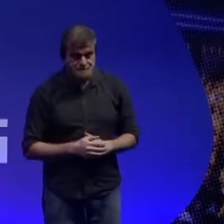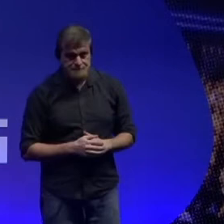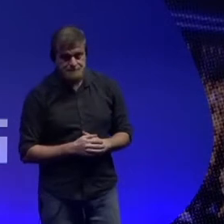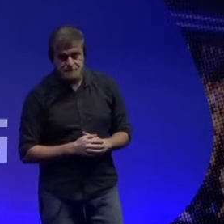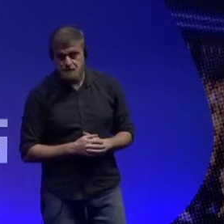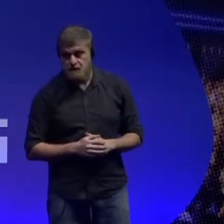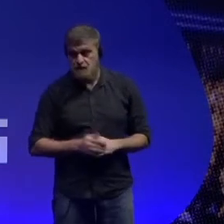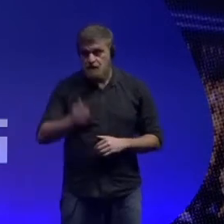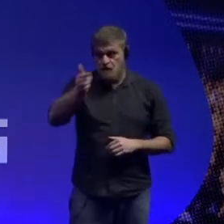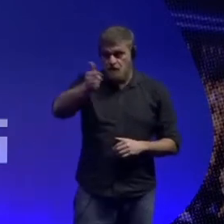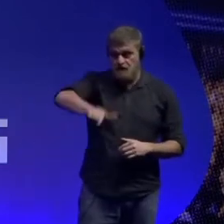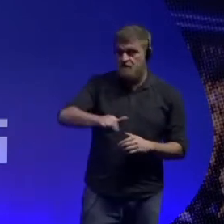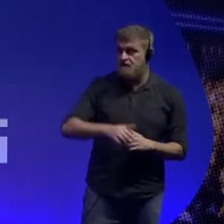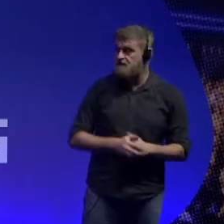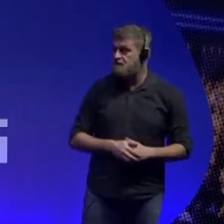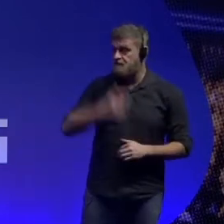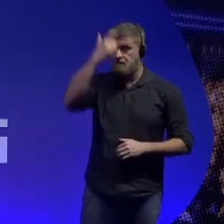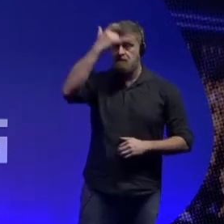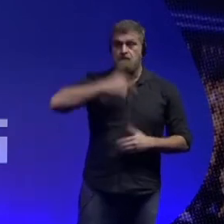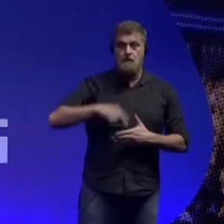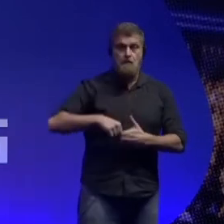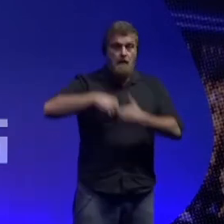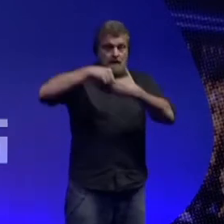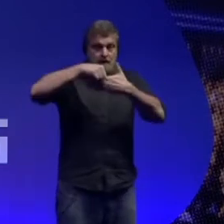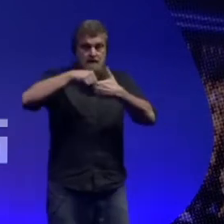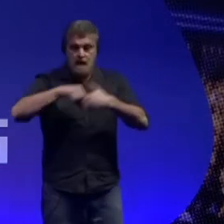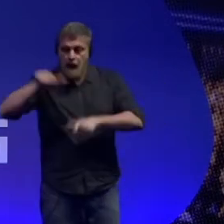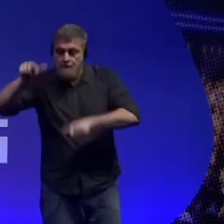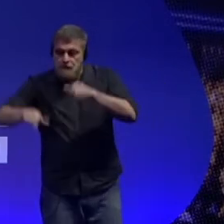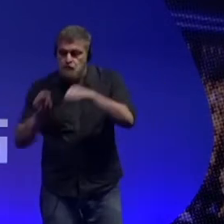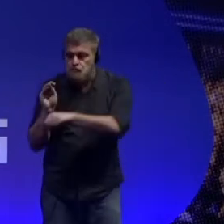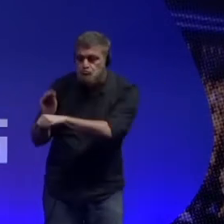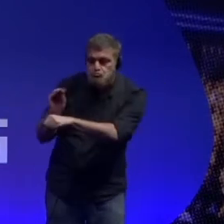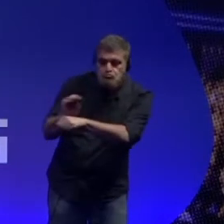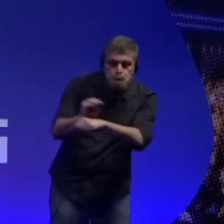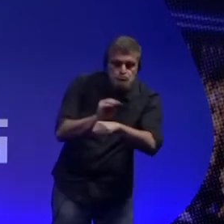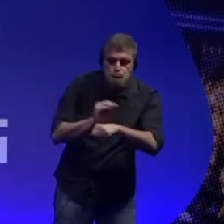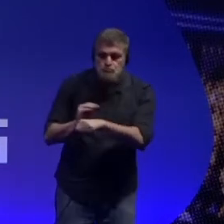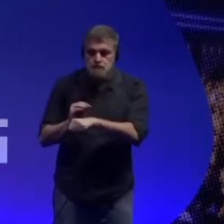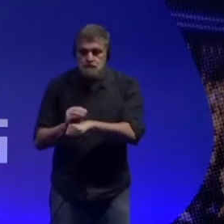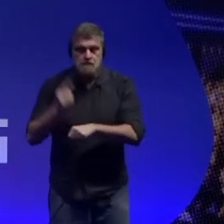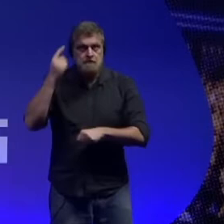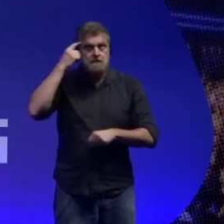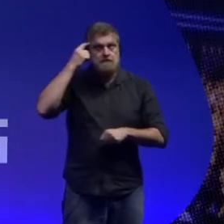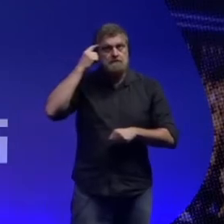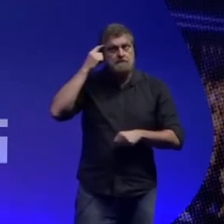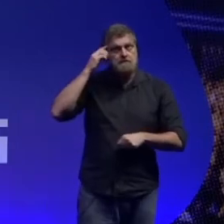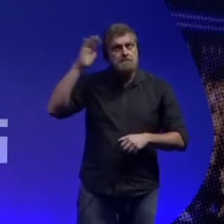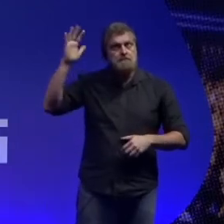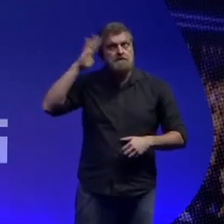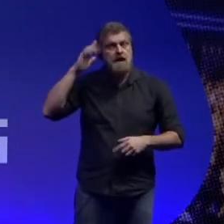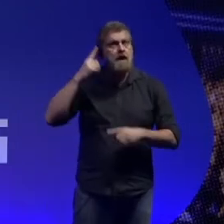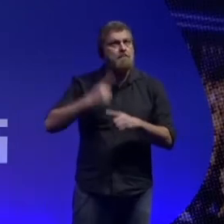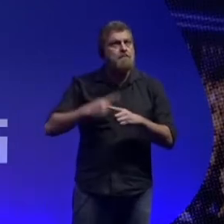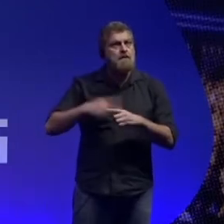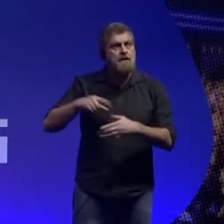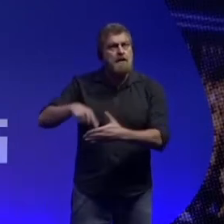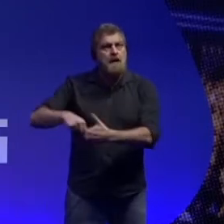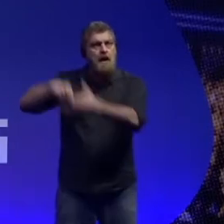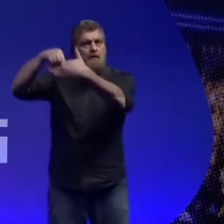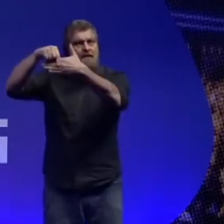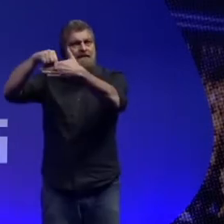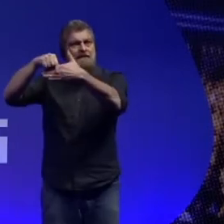E de novo, eu como líder de pessoas, não posso deixar de pensar. Por que que os líderes causam